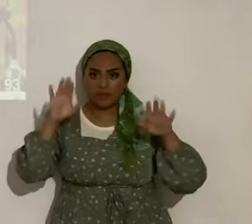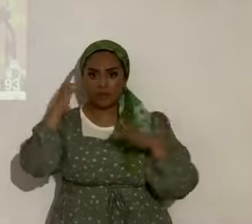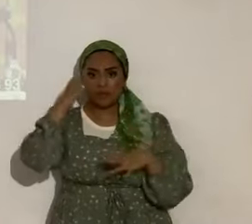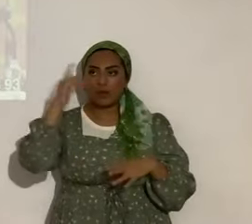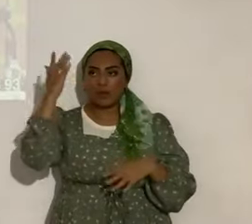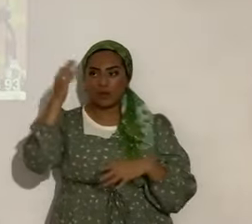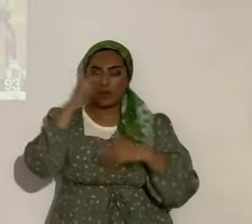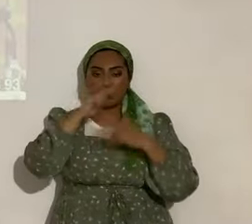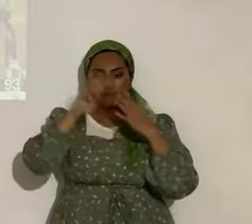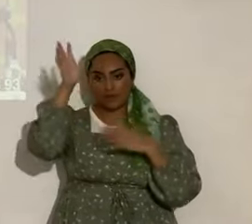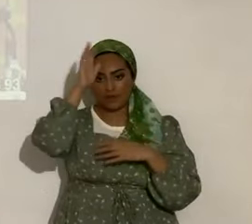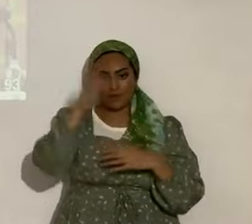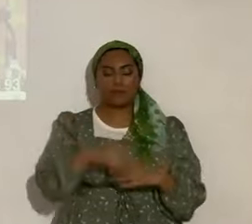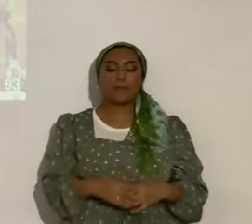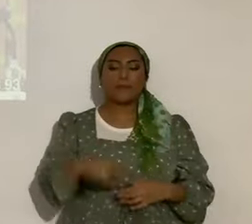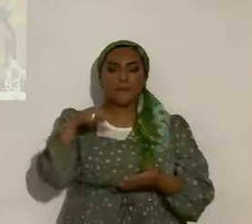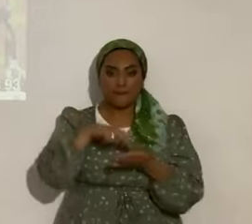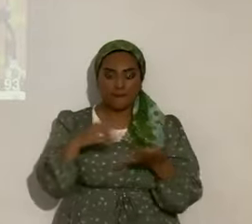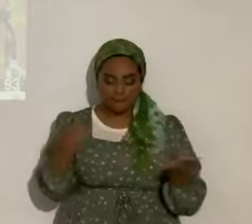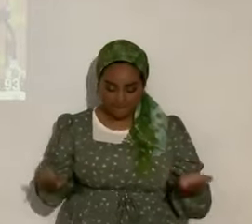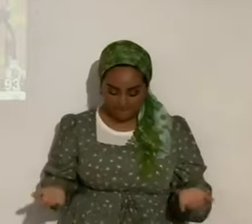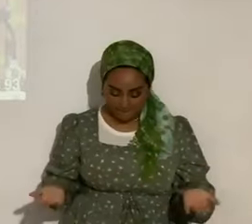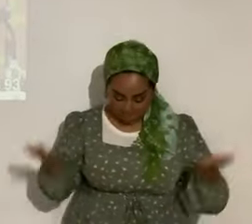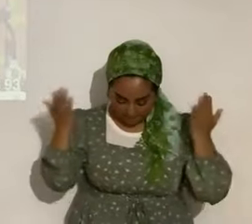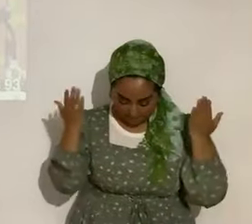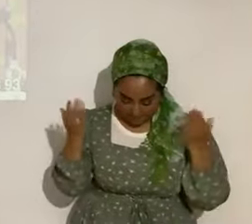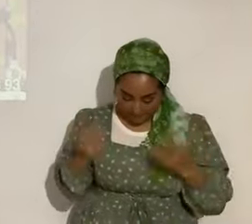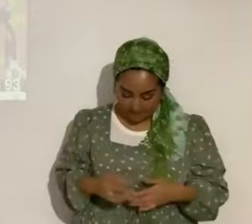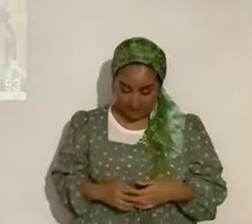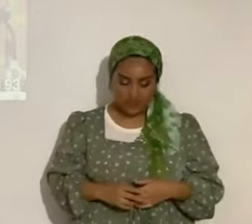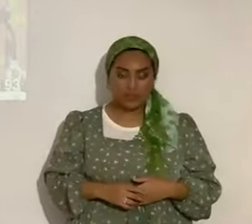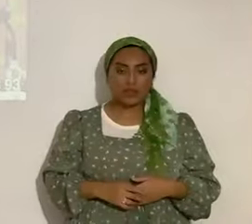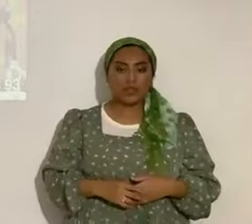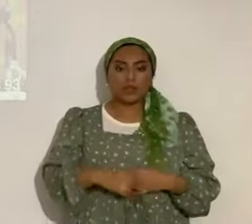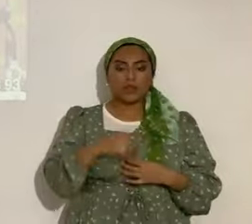Todopoderoso. Ahora sí, vamos a ponernos de pie, amados, aquí. ¿Quiénes heredarán la tierra?